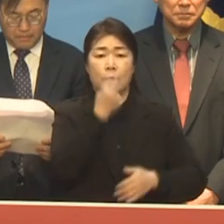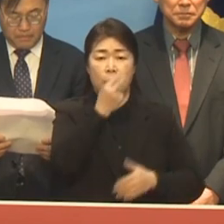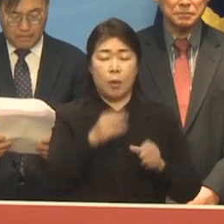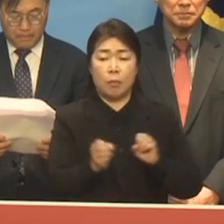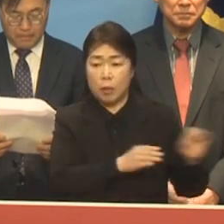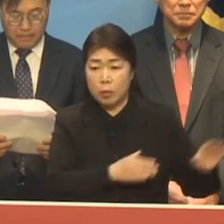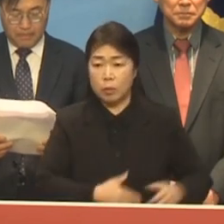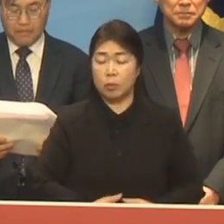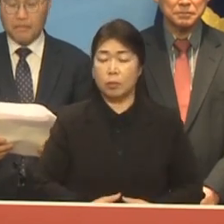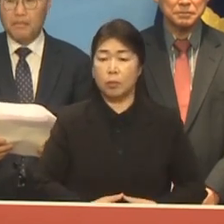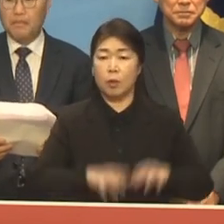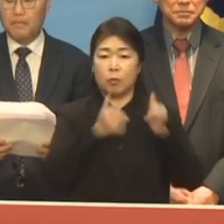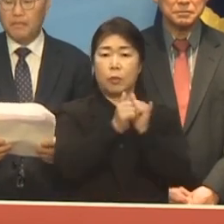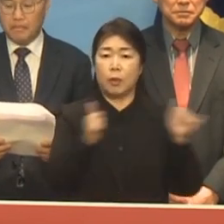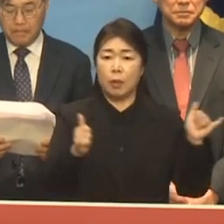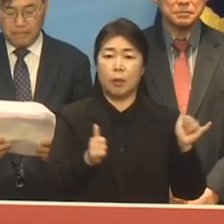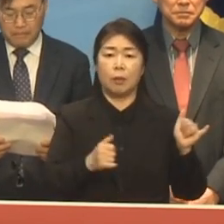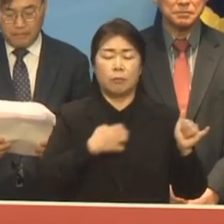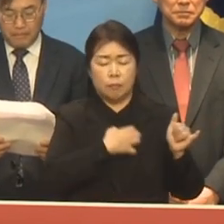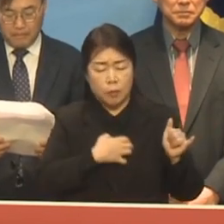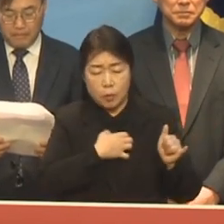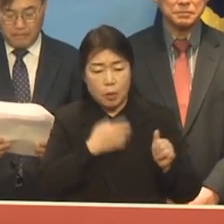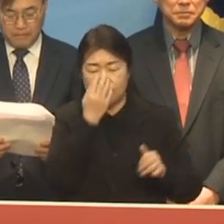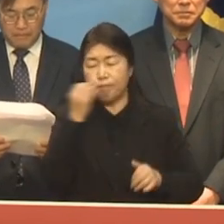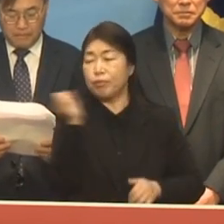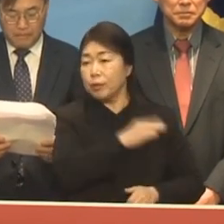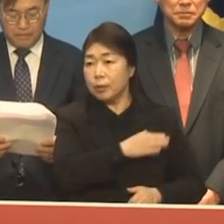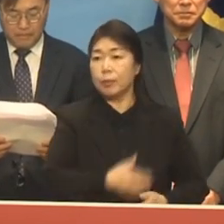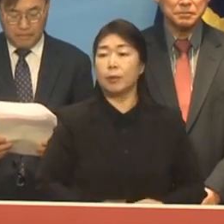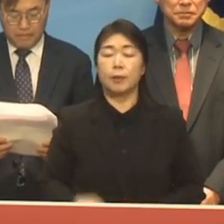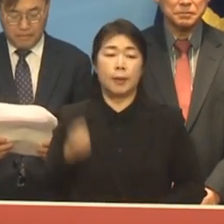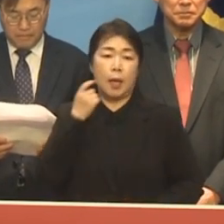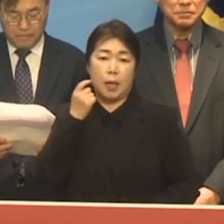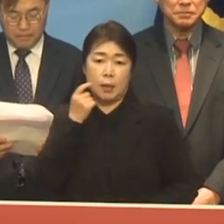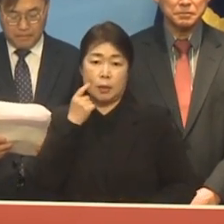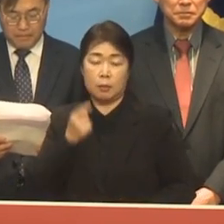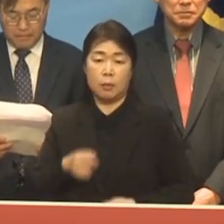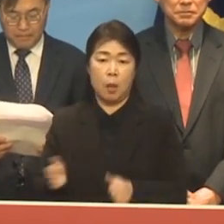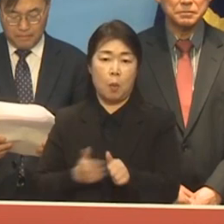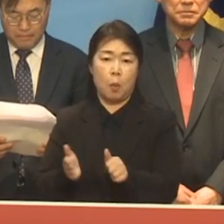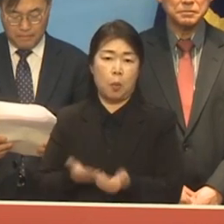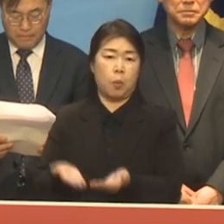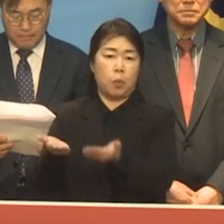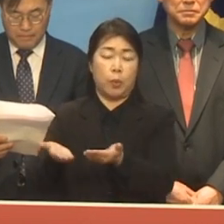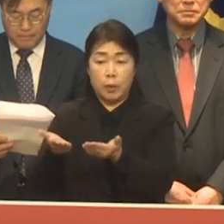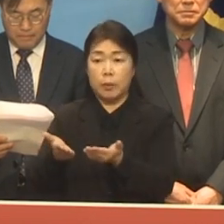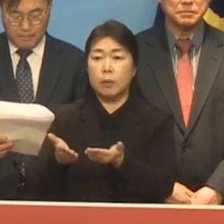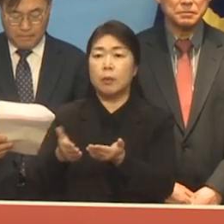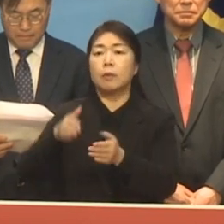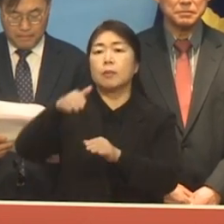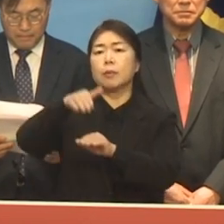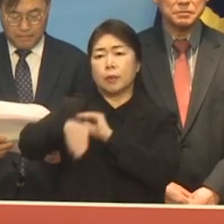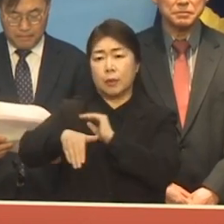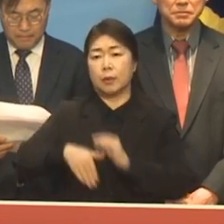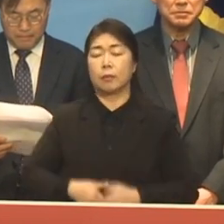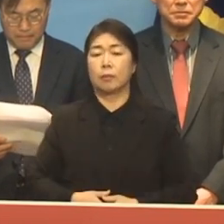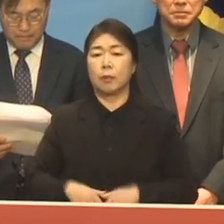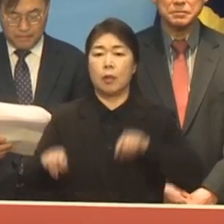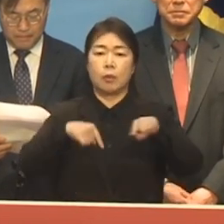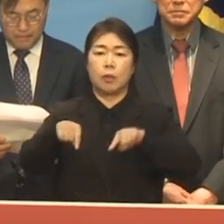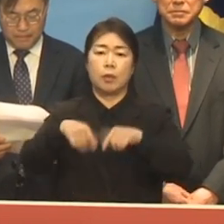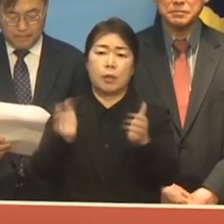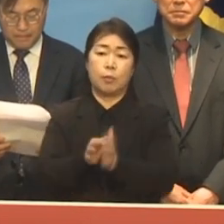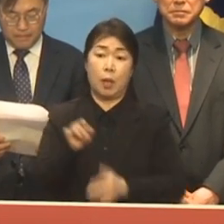외면하고 국민의 염려를 무시하면서 가짜로 선동질을 일삼는 정치적